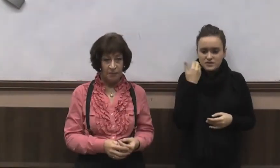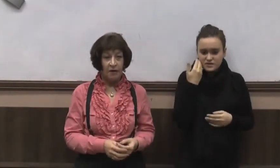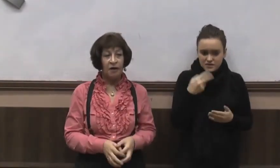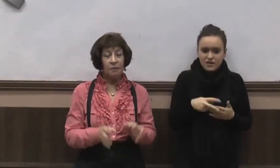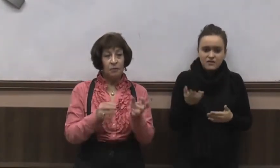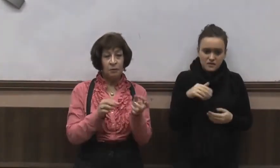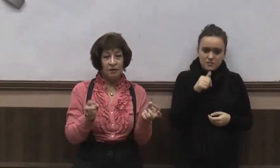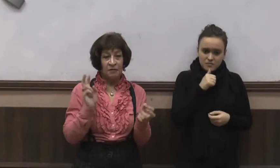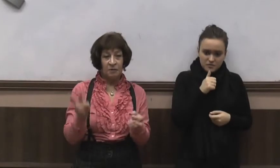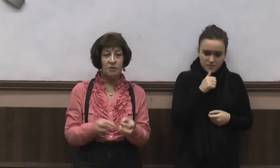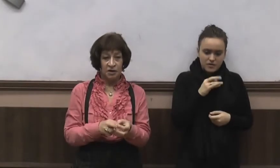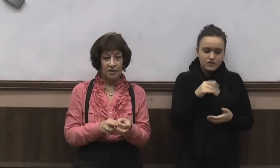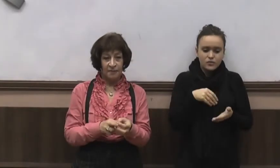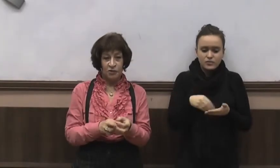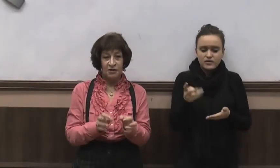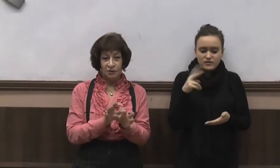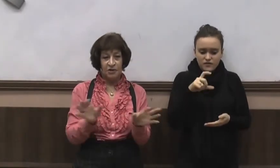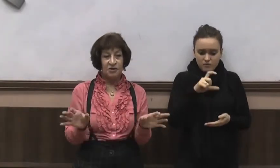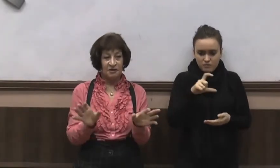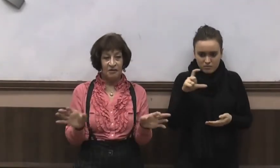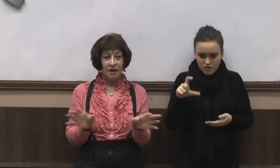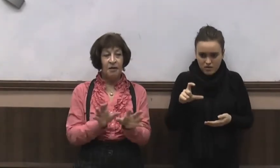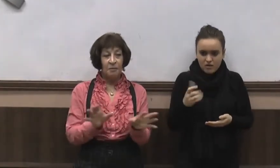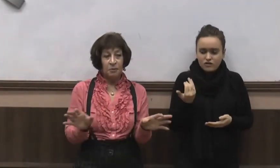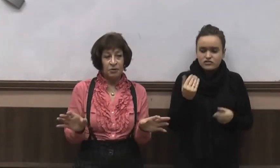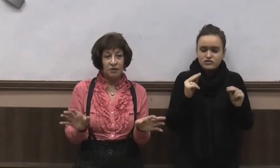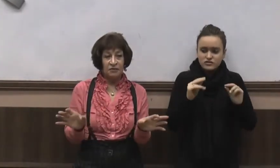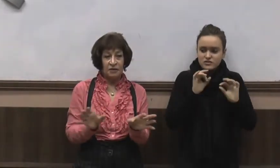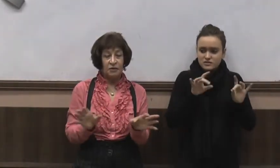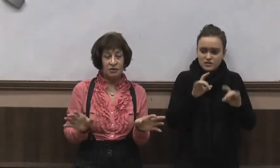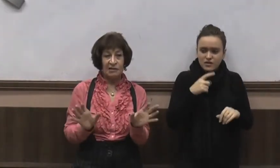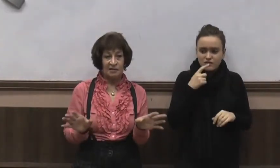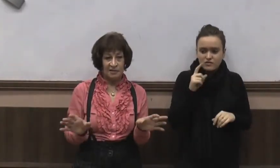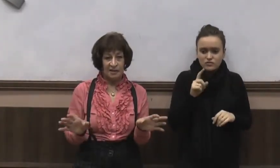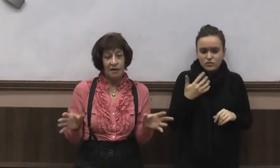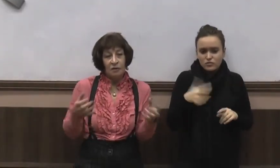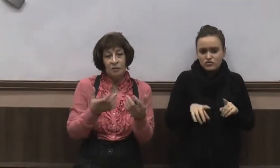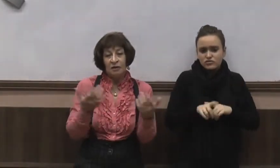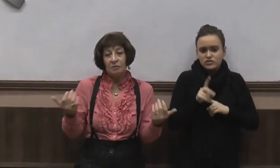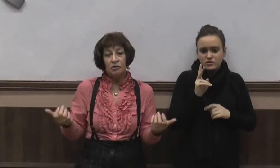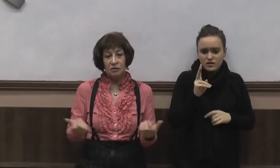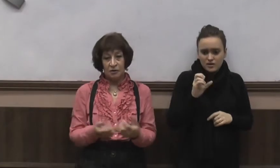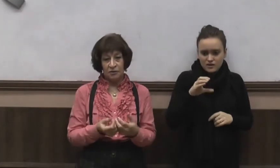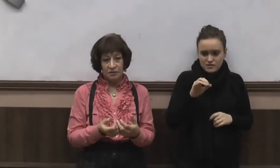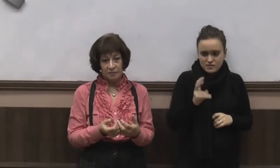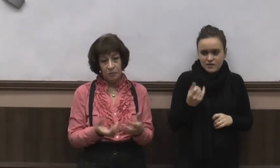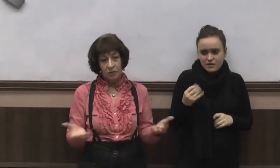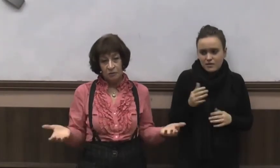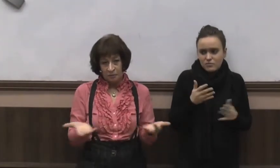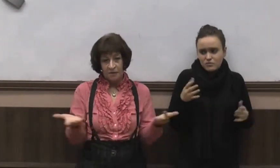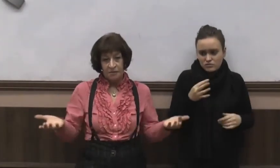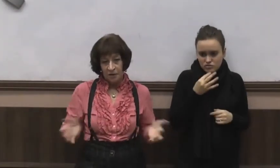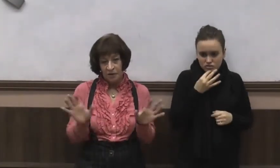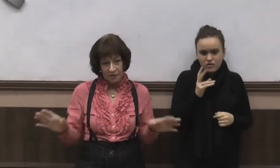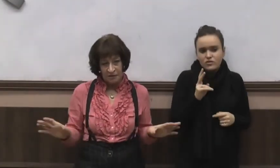попробуем. Они прокупили 2 баночки. Но сейчас вот я, честно говоря, предпочитаю всегда начинать с классика. Но мне так больше нравится. Ну,